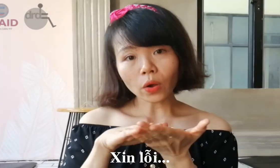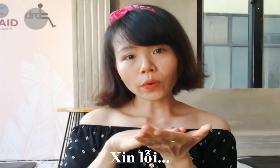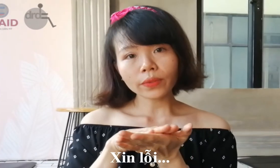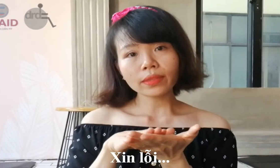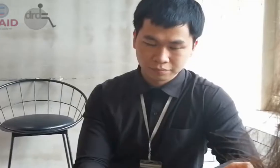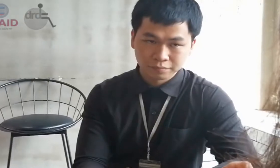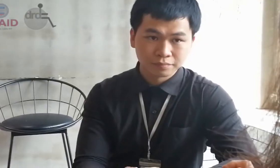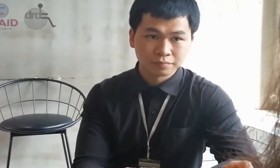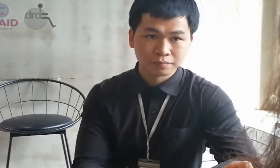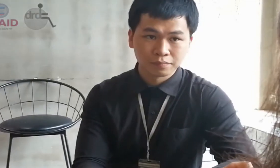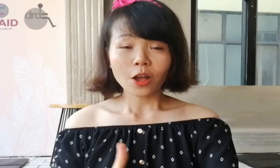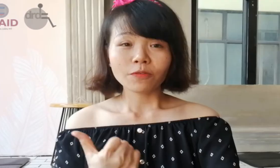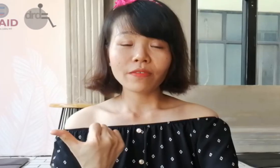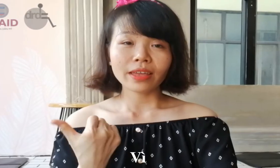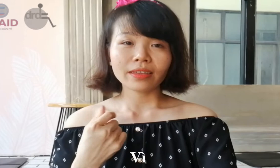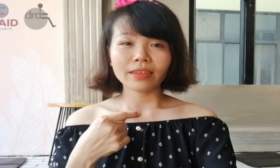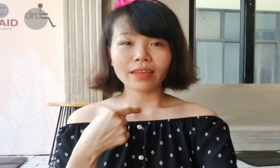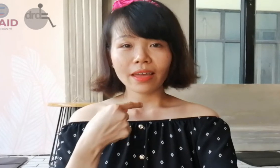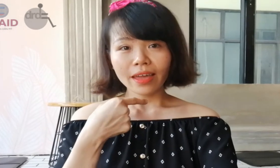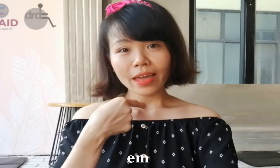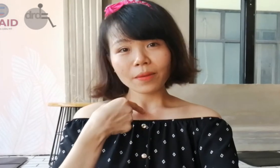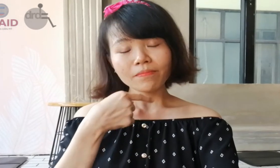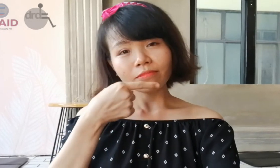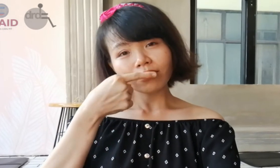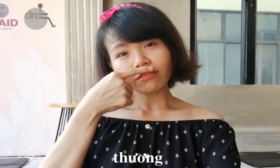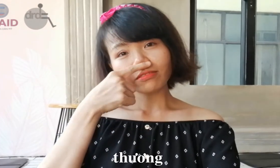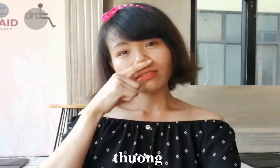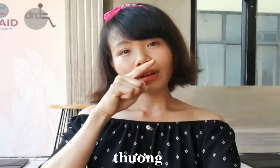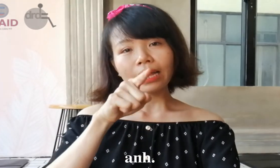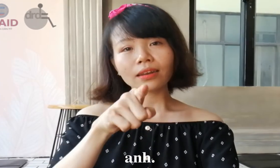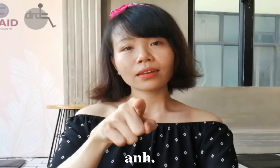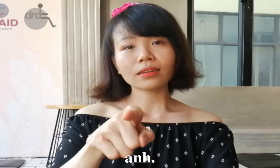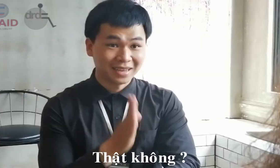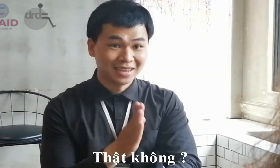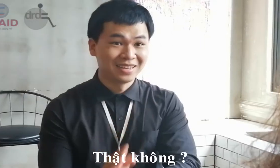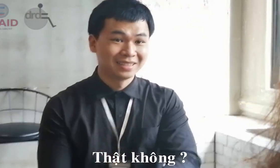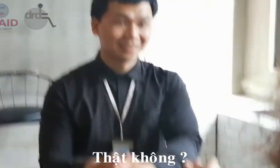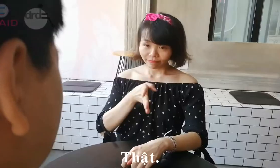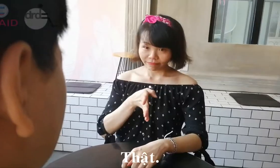Xin lỗi, vì em thương anh.